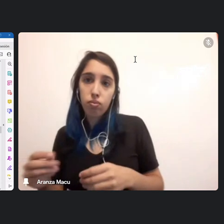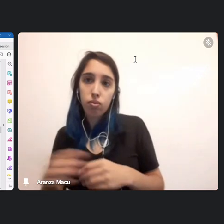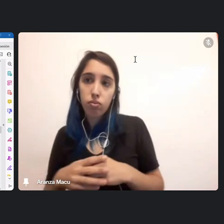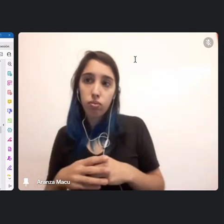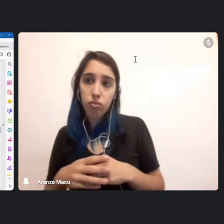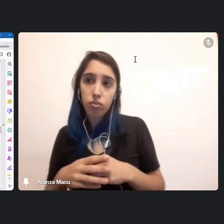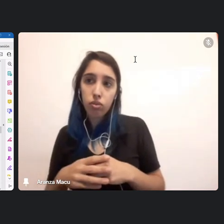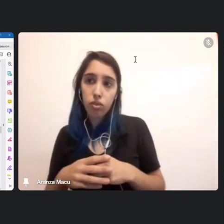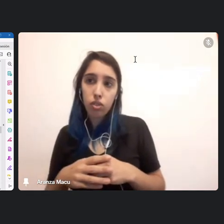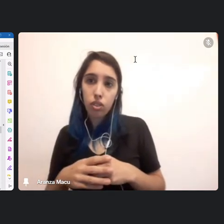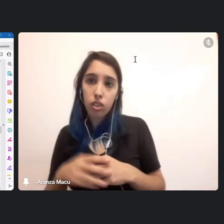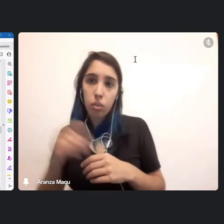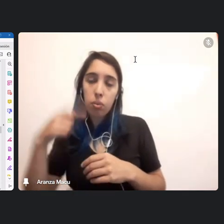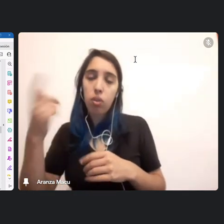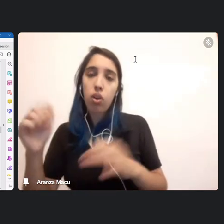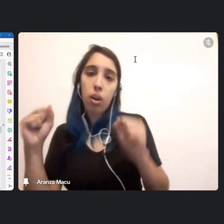práctica